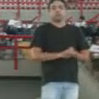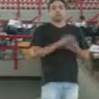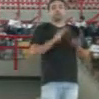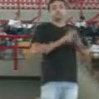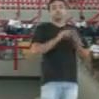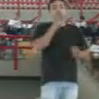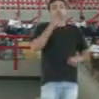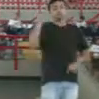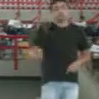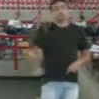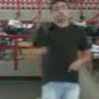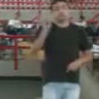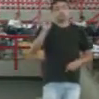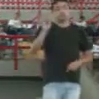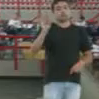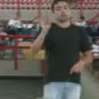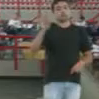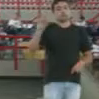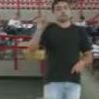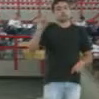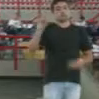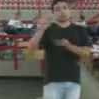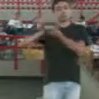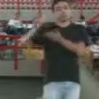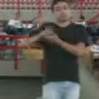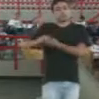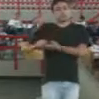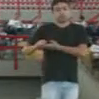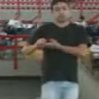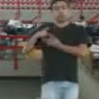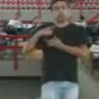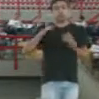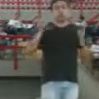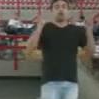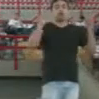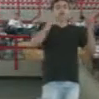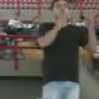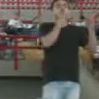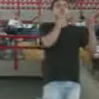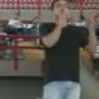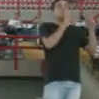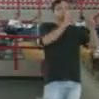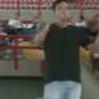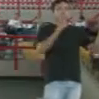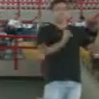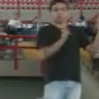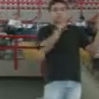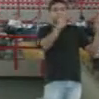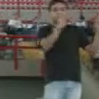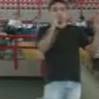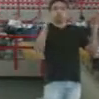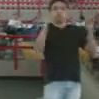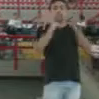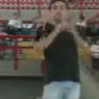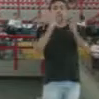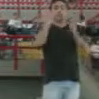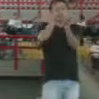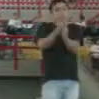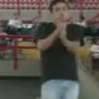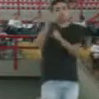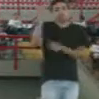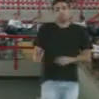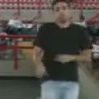Beneditino escreve. A frase está tocada, se chama síntese. Ache o sujeito